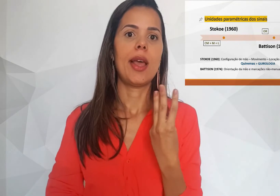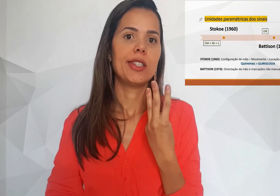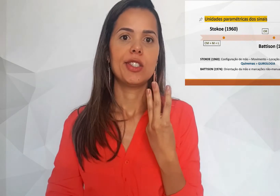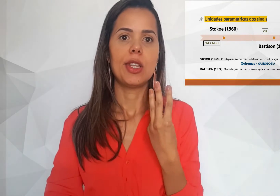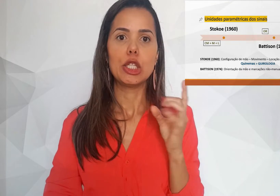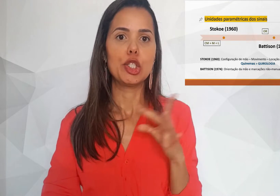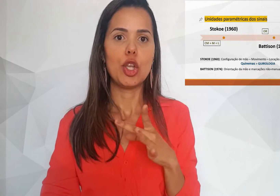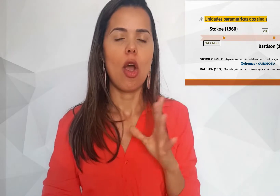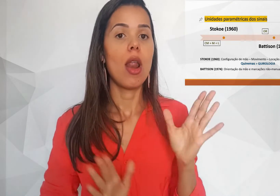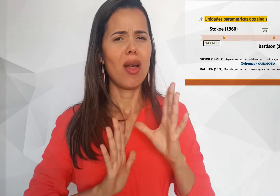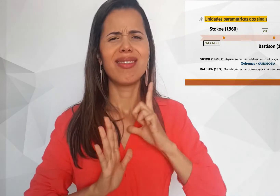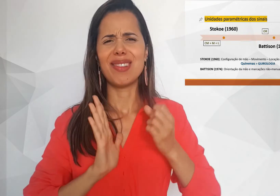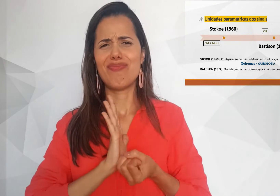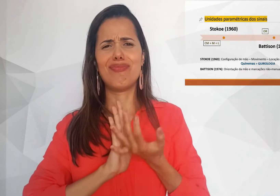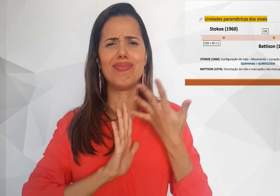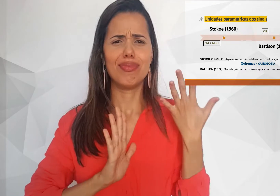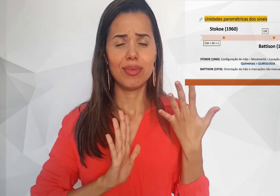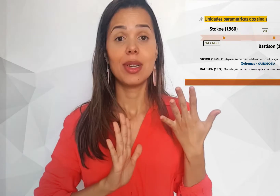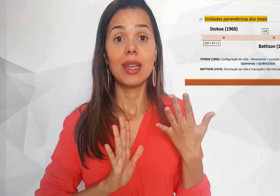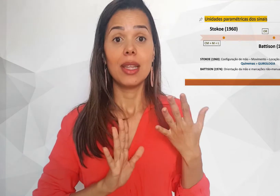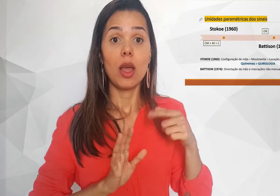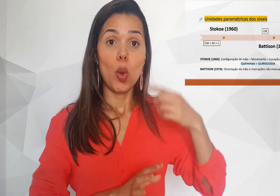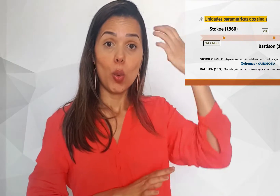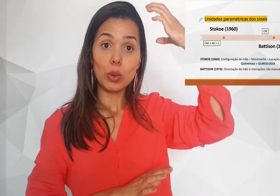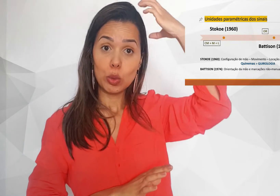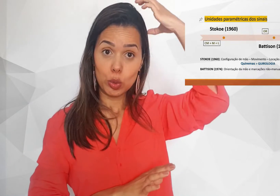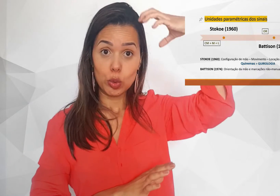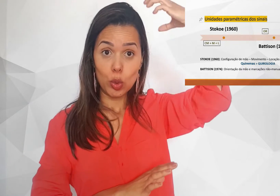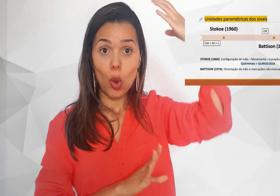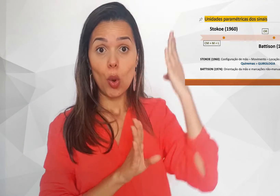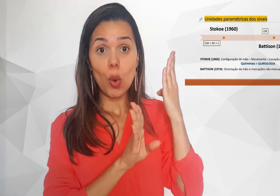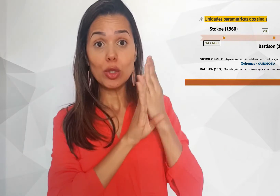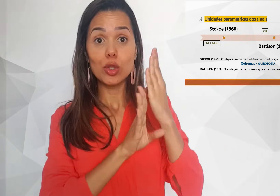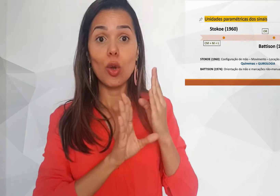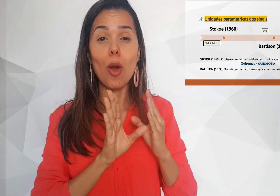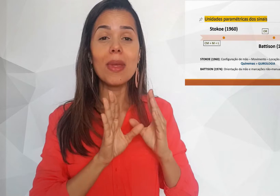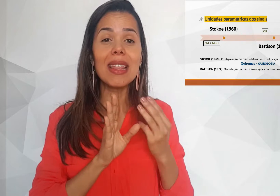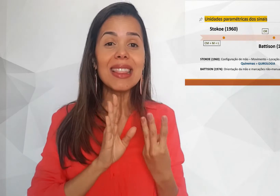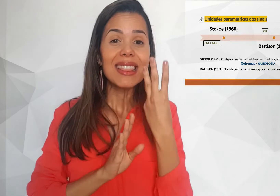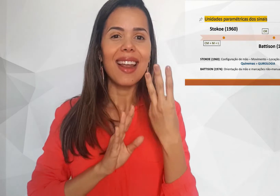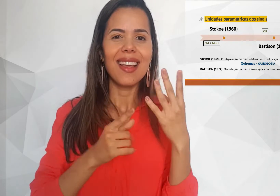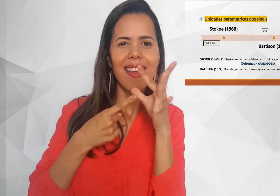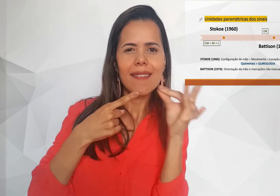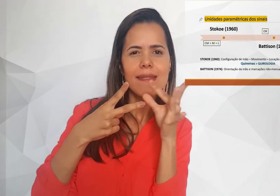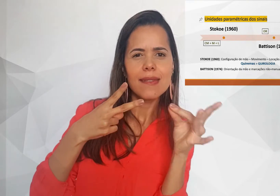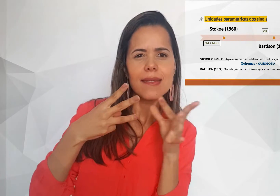o quantitativo dessas unidades, né? Então, o Stokely, ele identifica 3 aspectos, 3